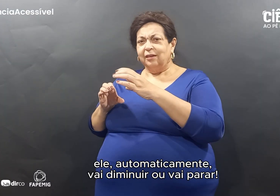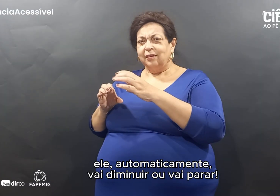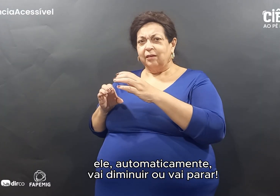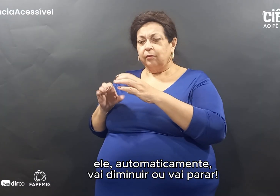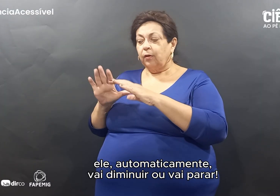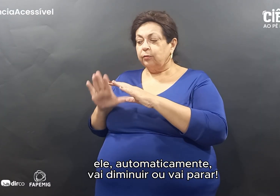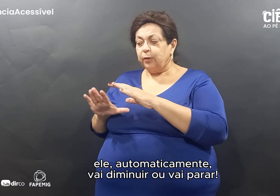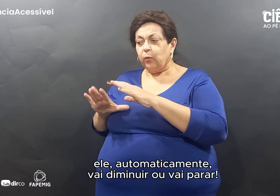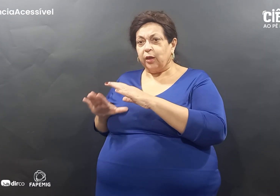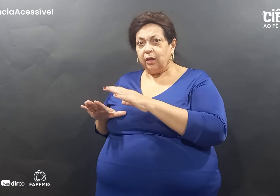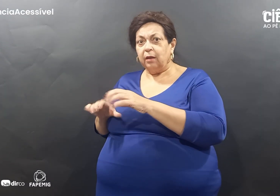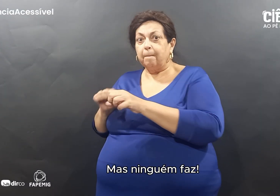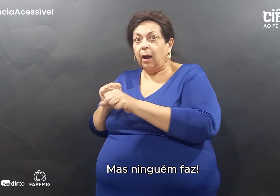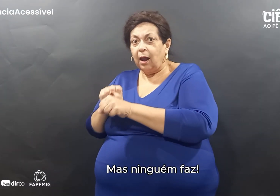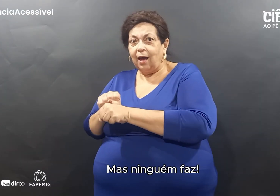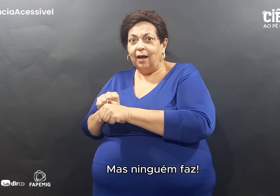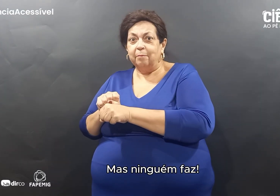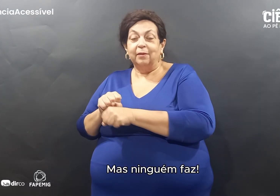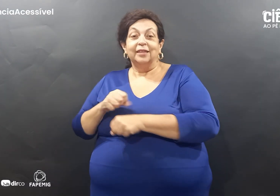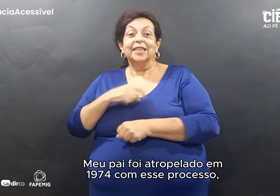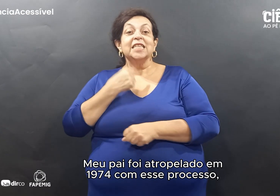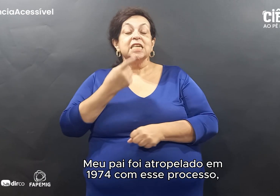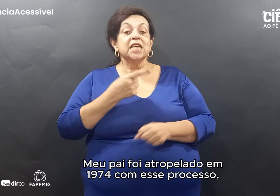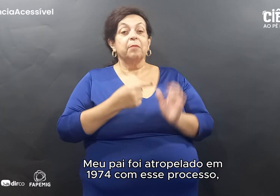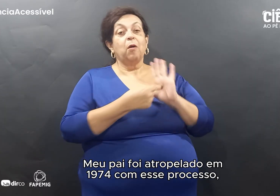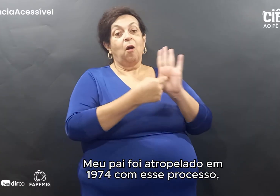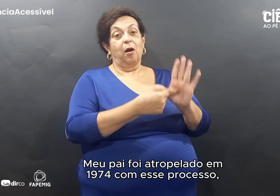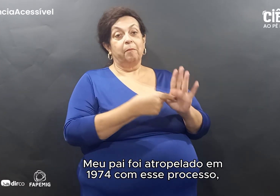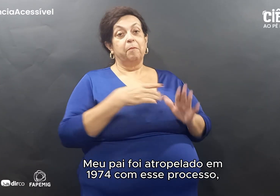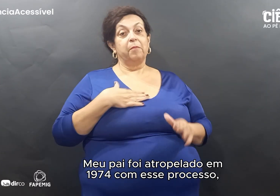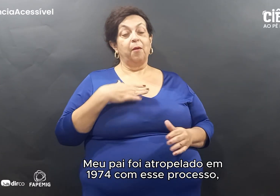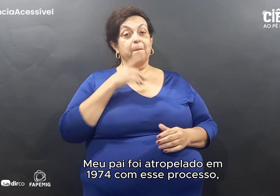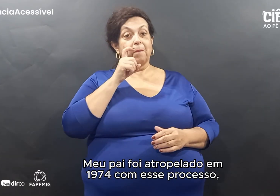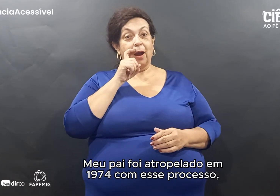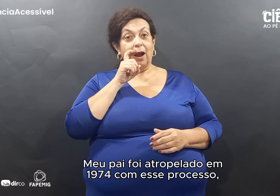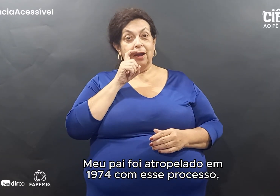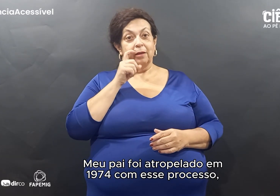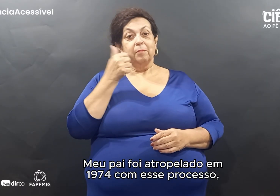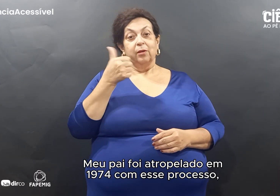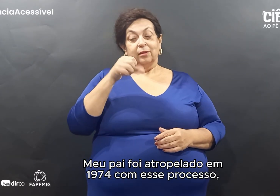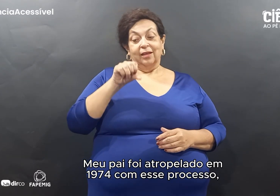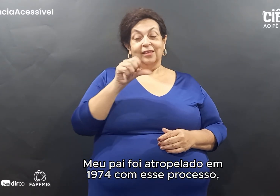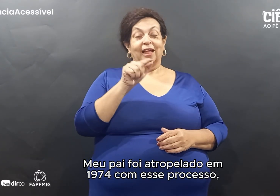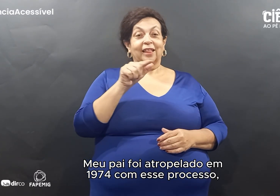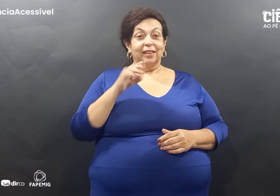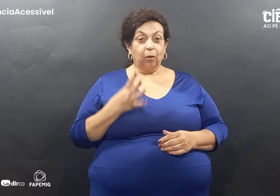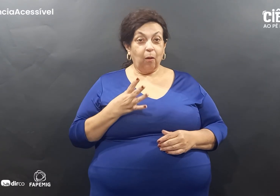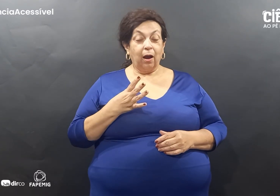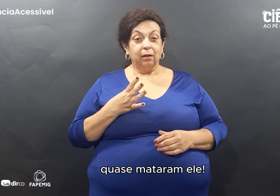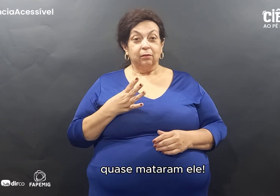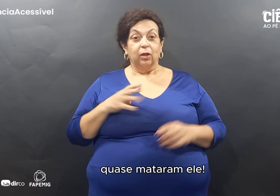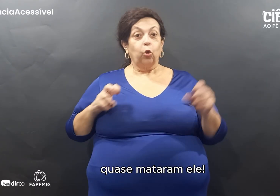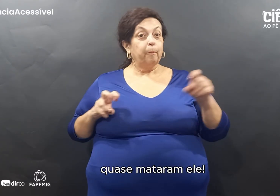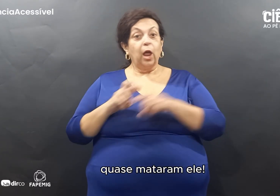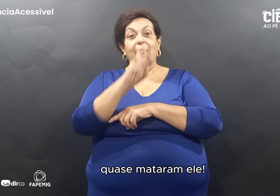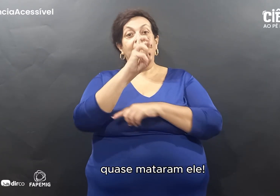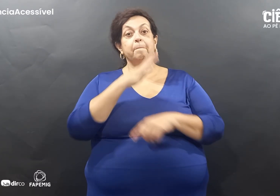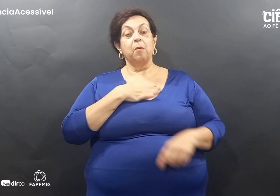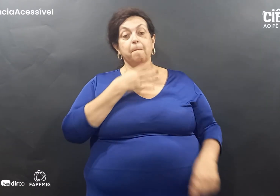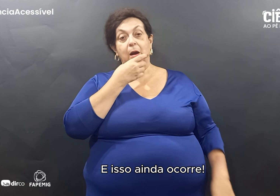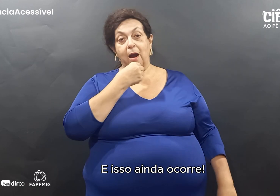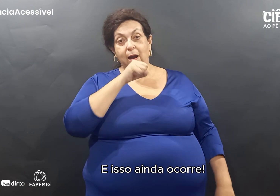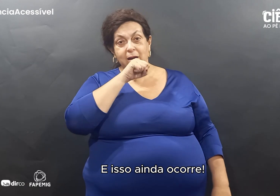vai diminuir ou vai parar. Mas ninguém faz. Meu pai foi atropelado em 1974, com esse processo aí. Quase mataram